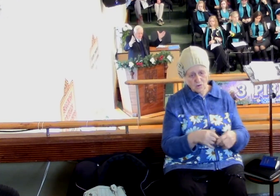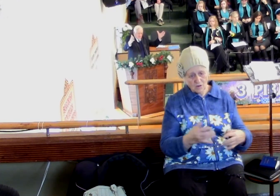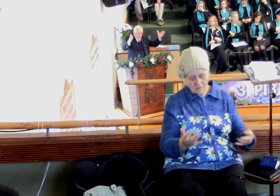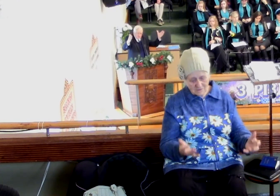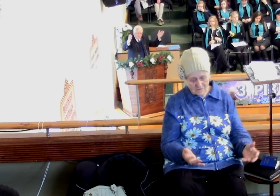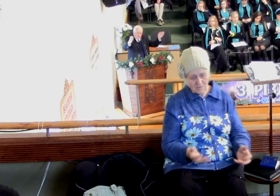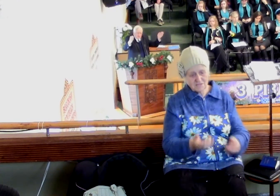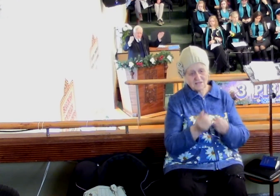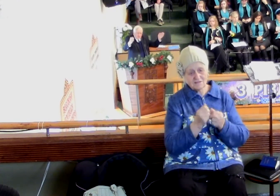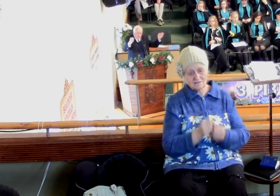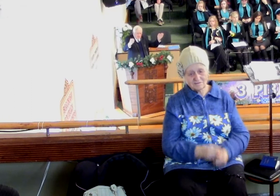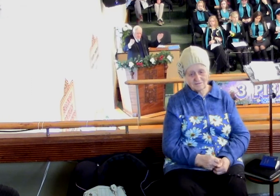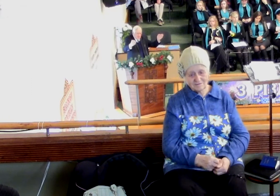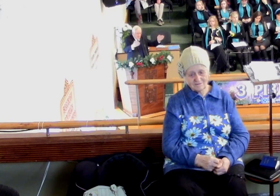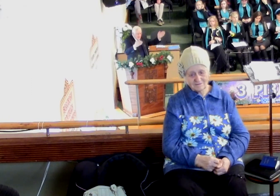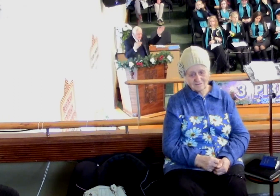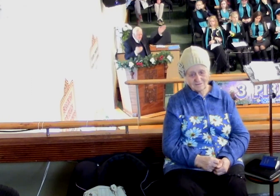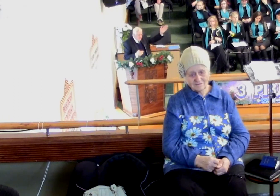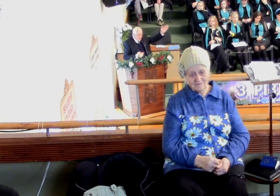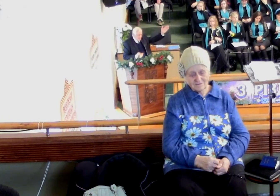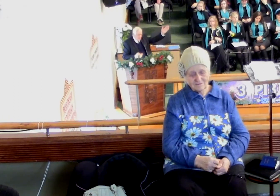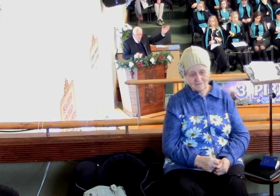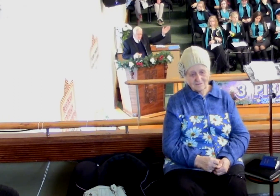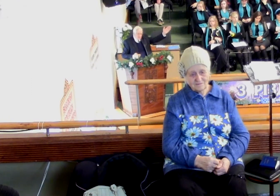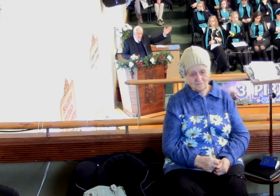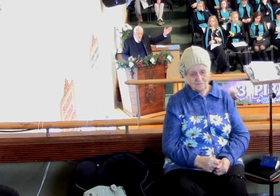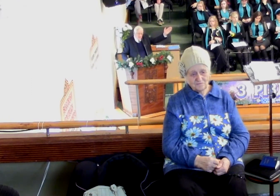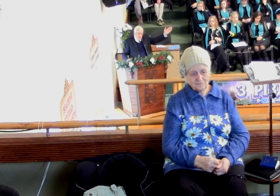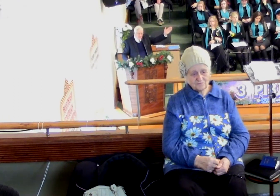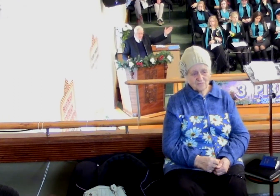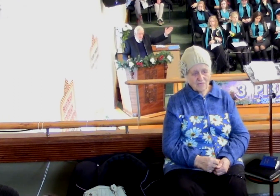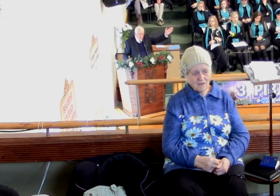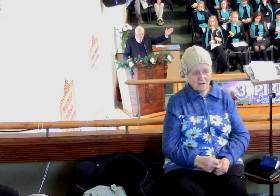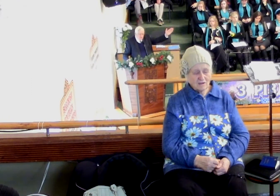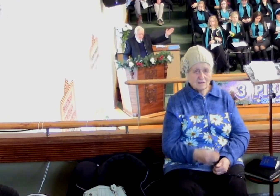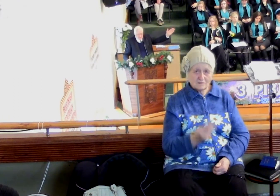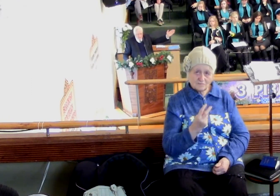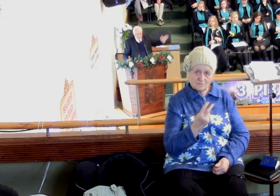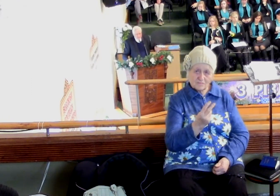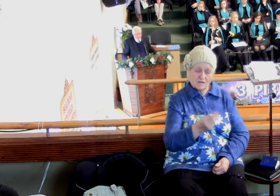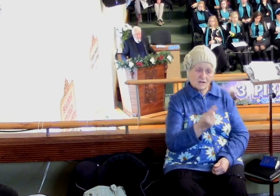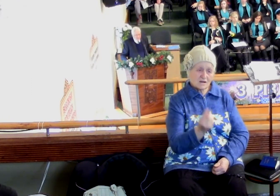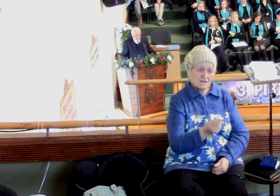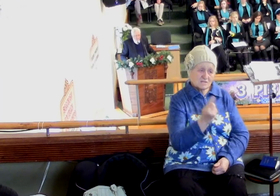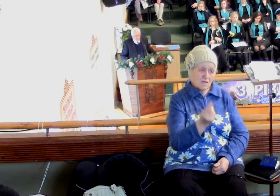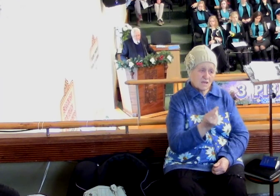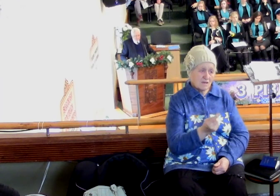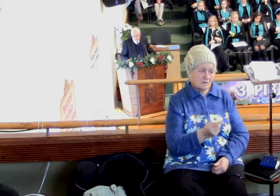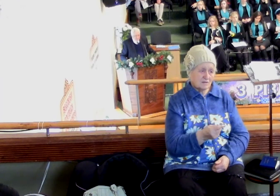спасение. Друзья дорогие, взгляд на змея означал